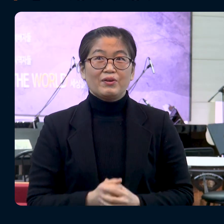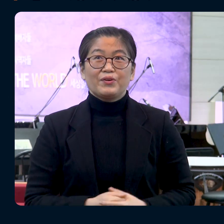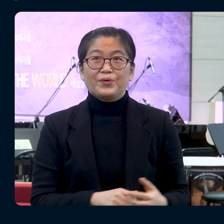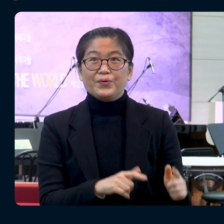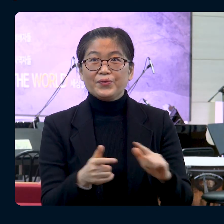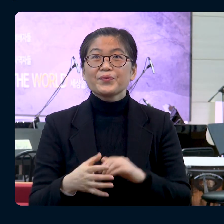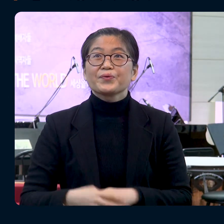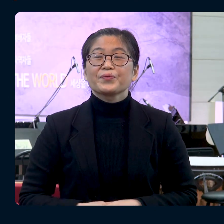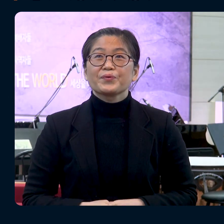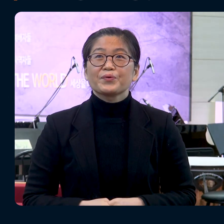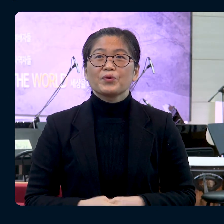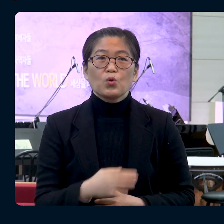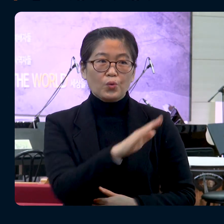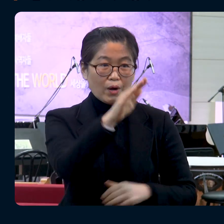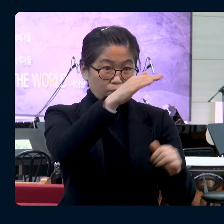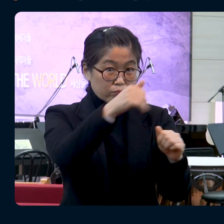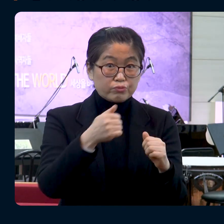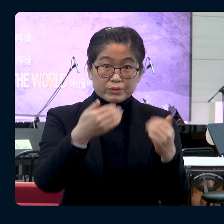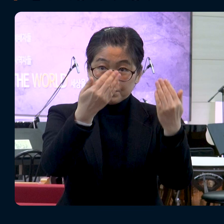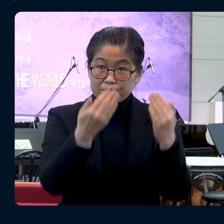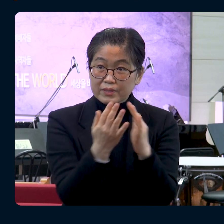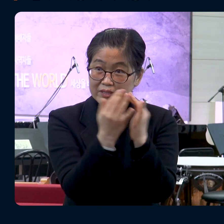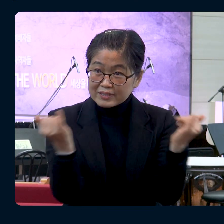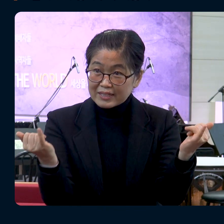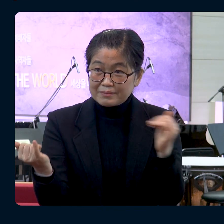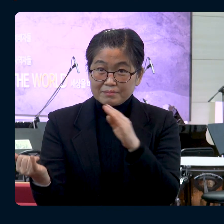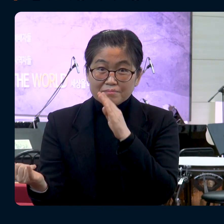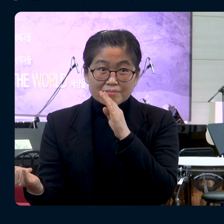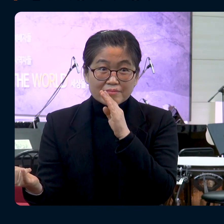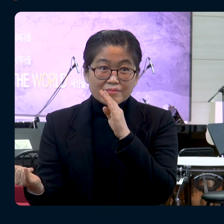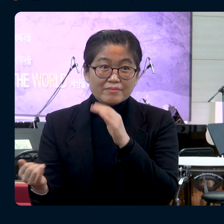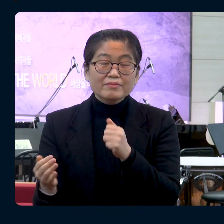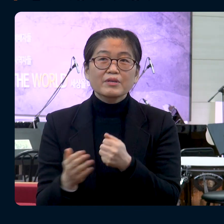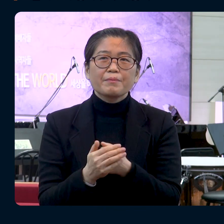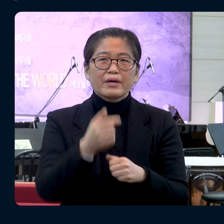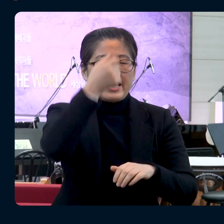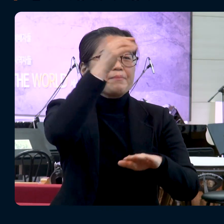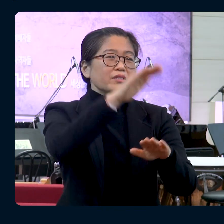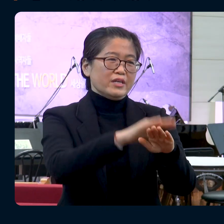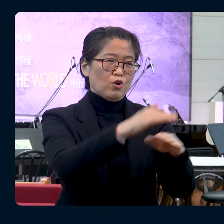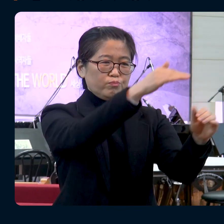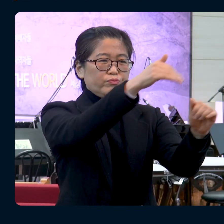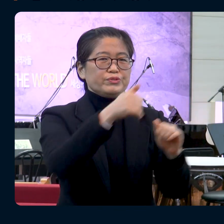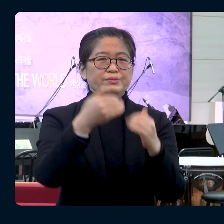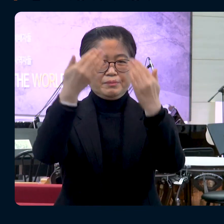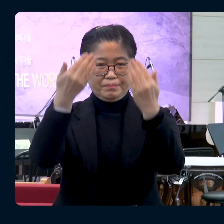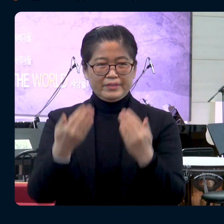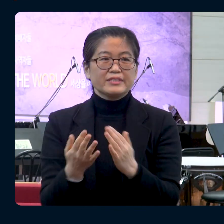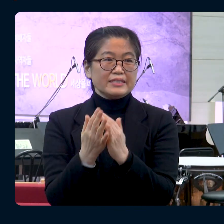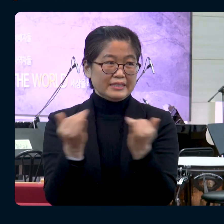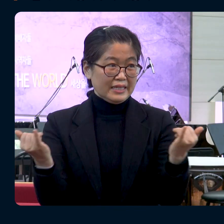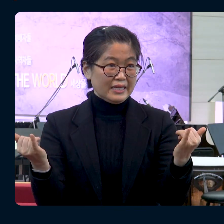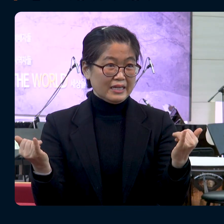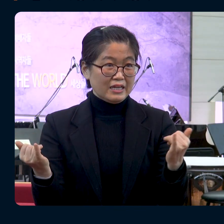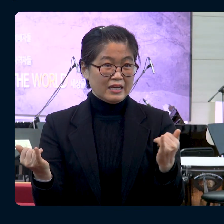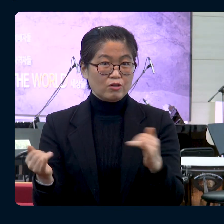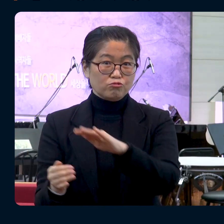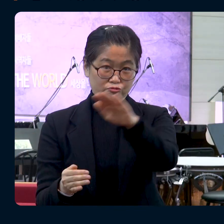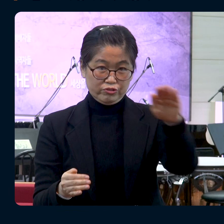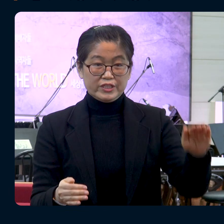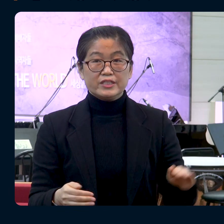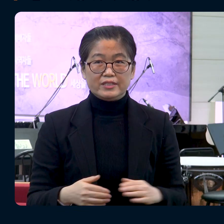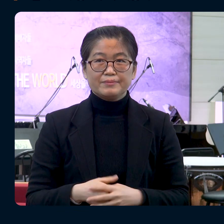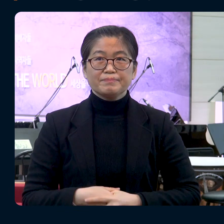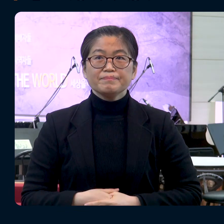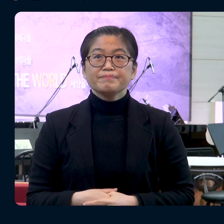그렇죠. 우리가 부르심을 입은 자들이다. 무엇으로? 예배자로 부르심을 입었다. 예배자로 부르심을